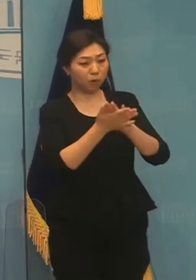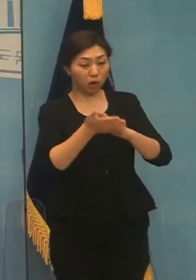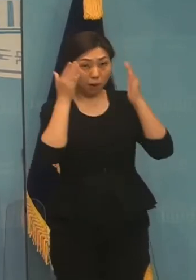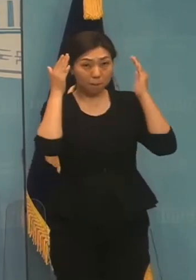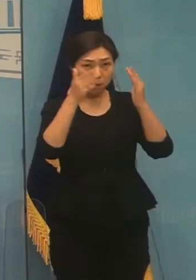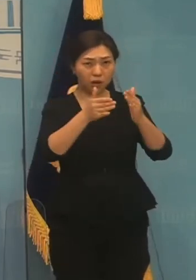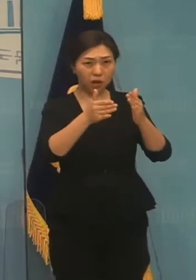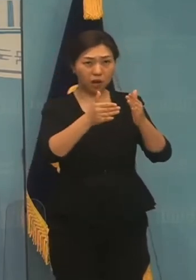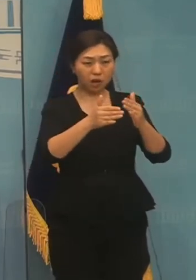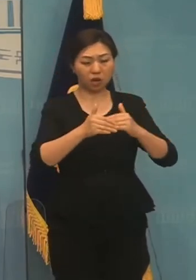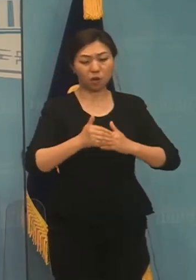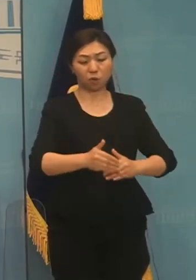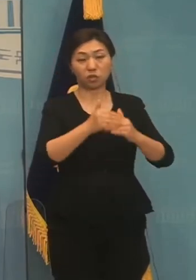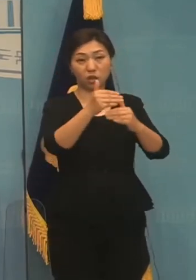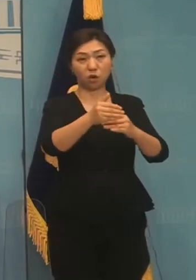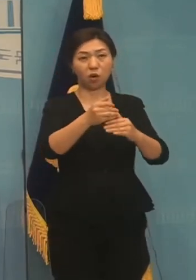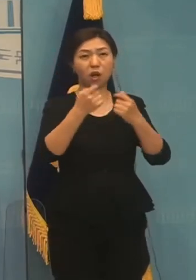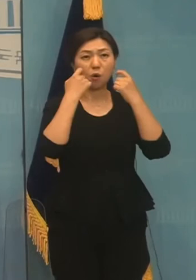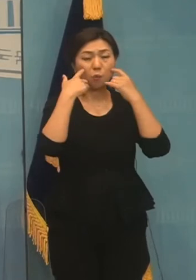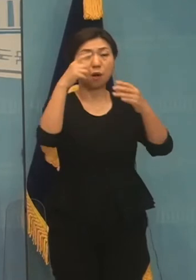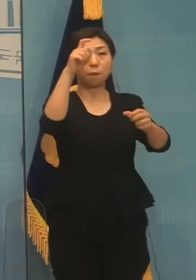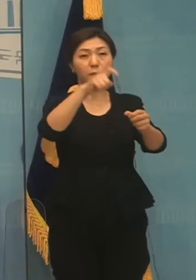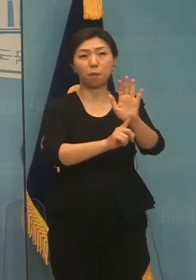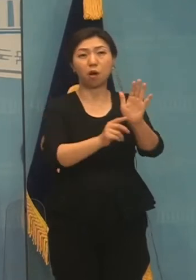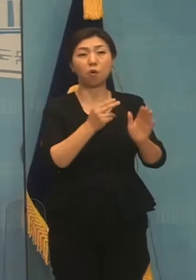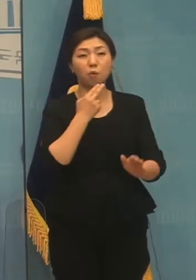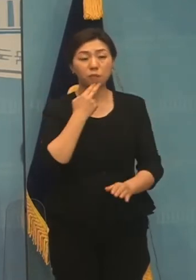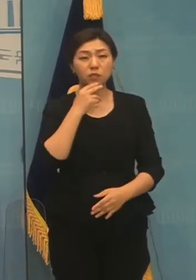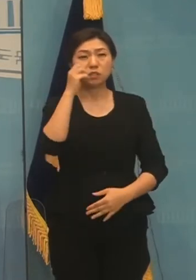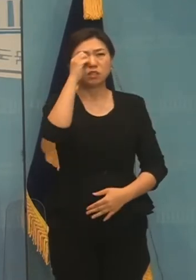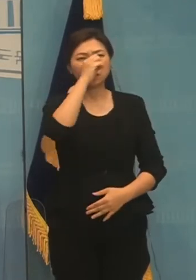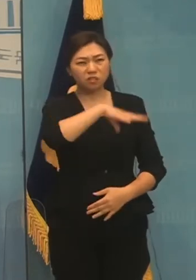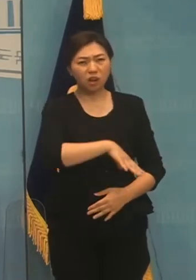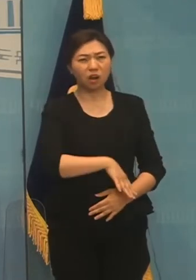과정과 목표를 제시하지 않은 채